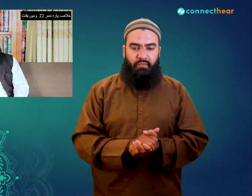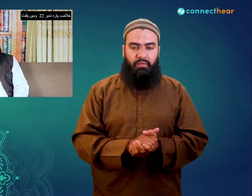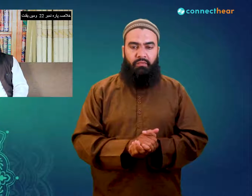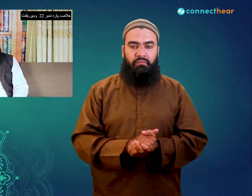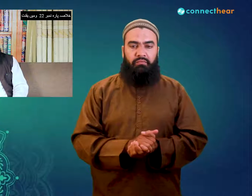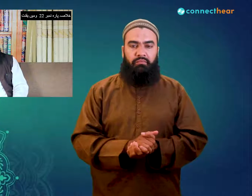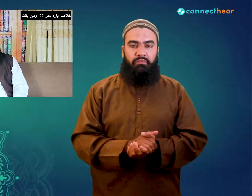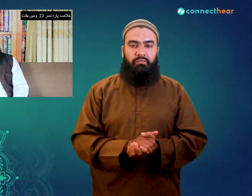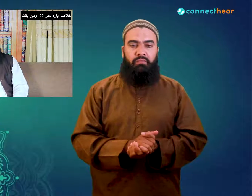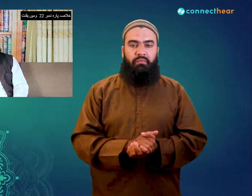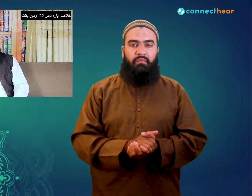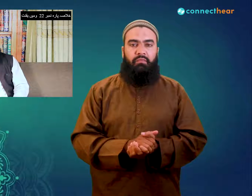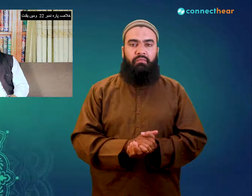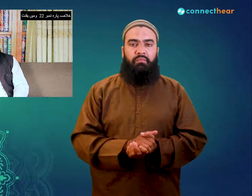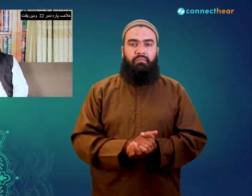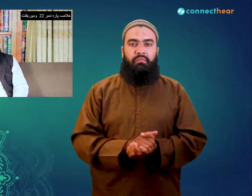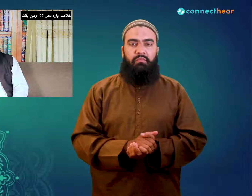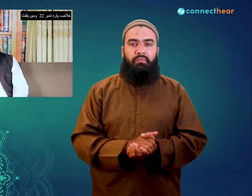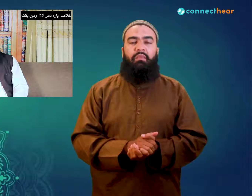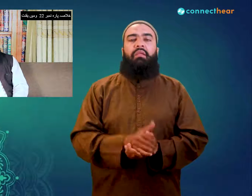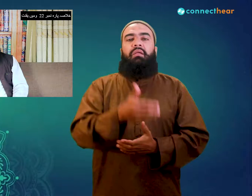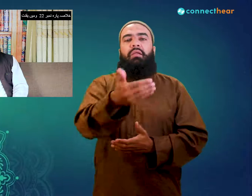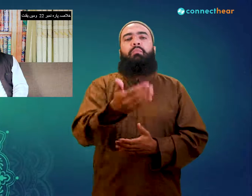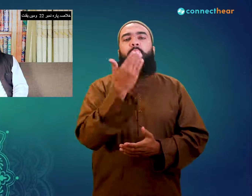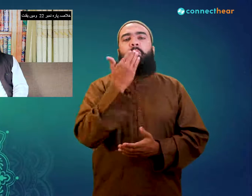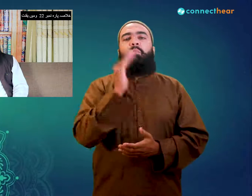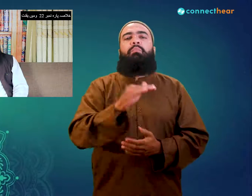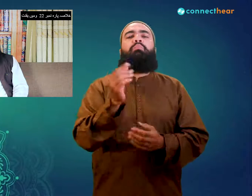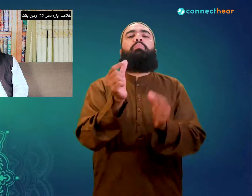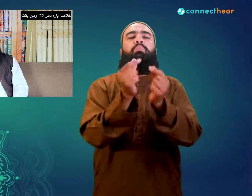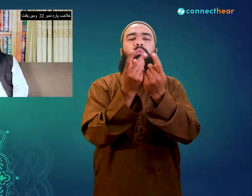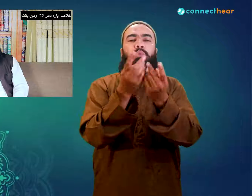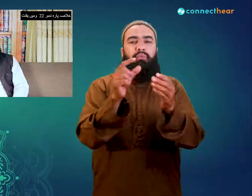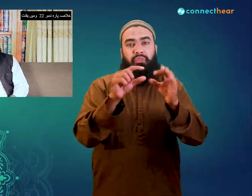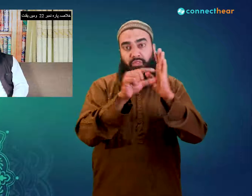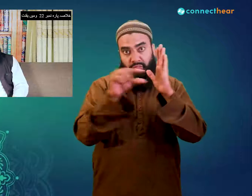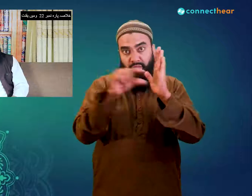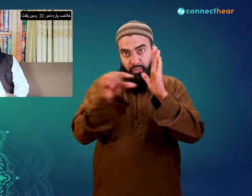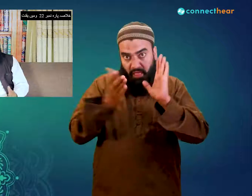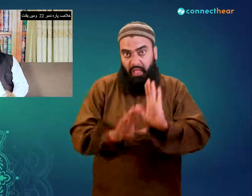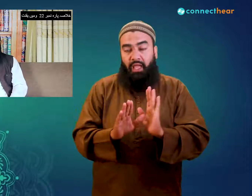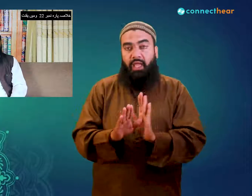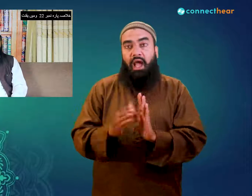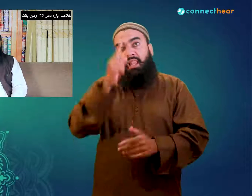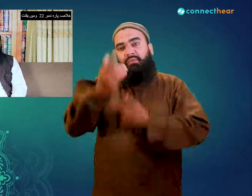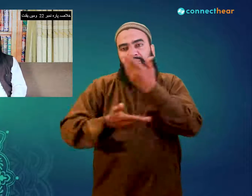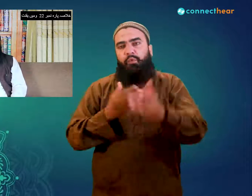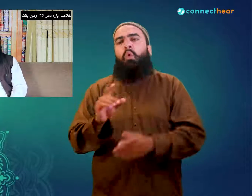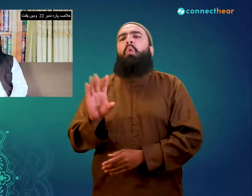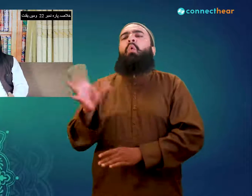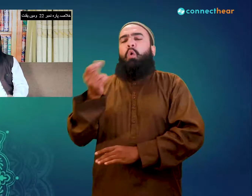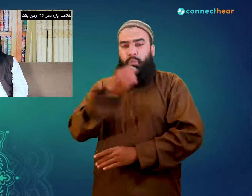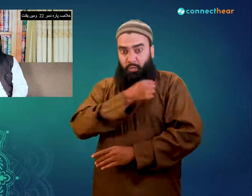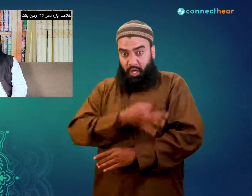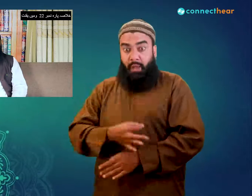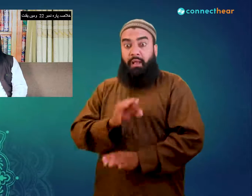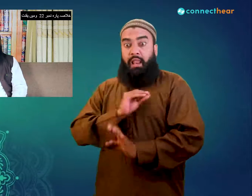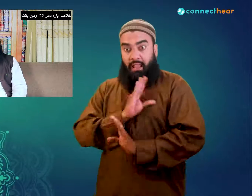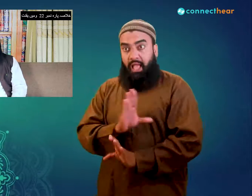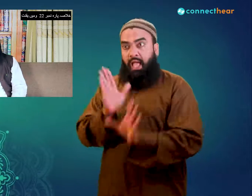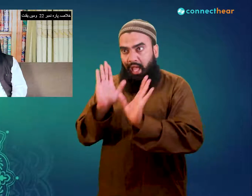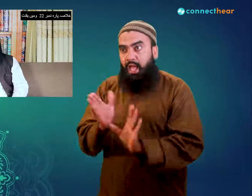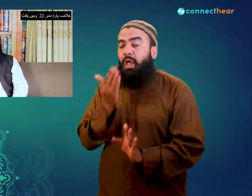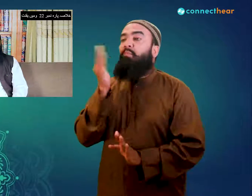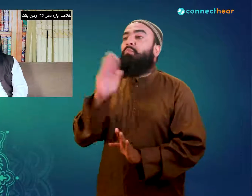صالحا من ذکر او انثی وهو مؤمن، جو کوئی بھی عمل صالح کرے چاہے وہ مرد ہو یا عورت ہو، تو یہاں مرد اور